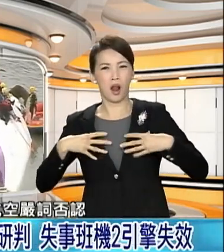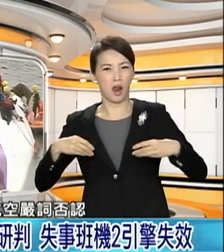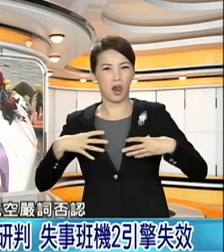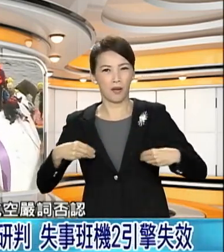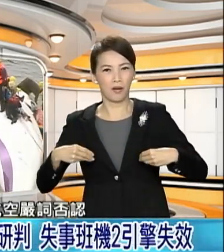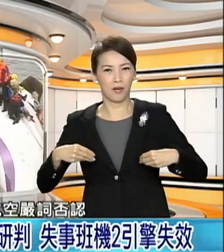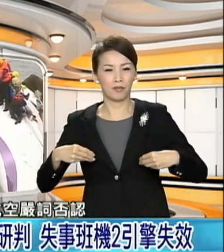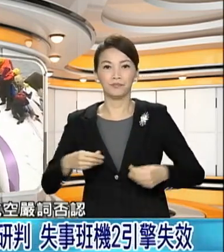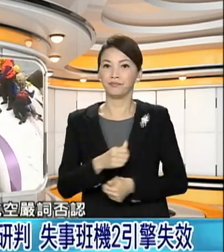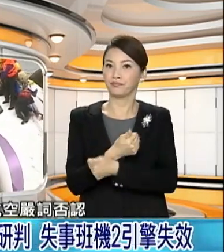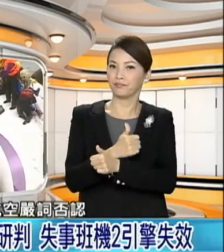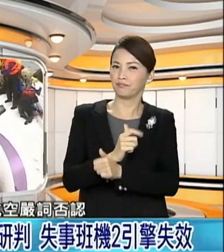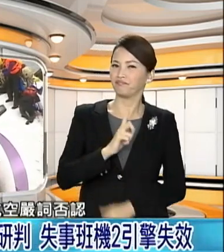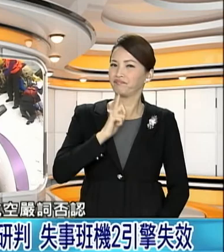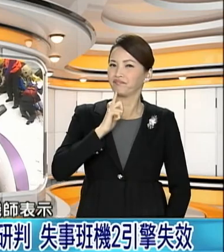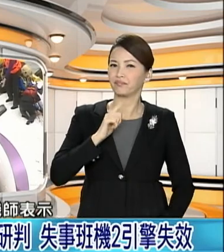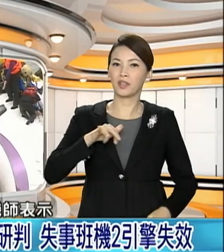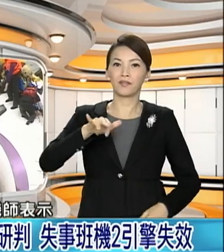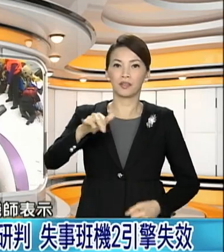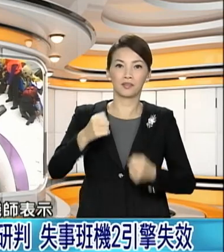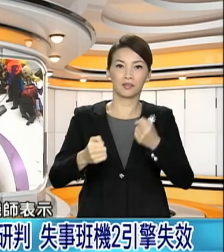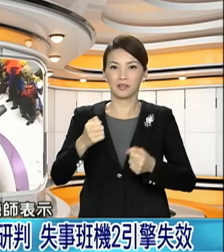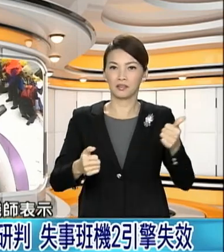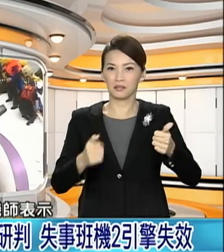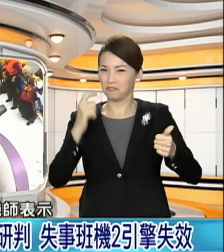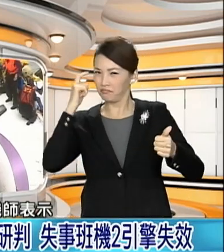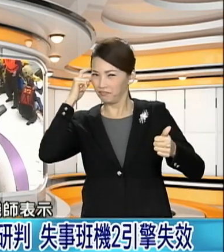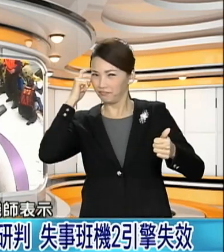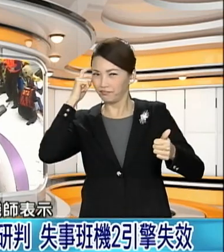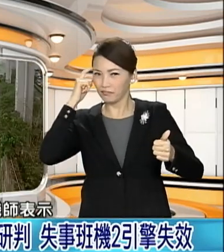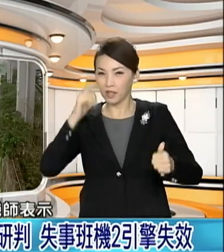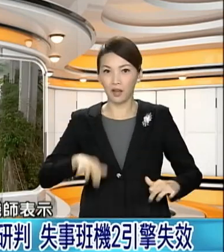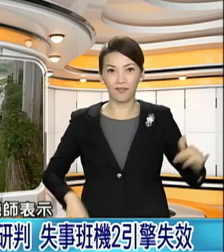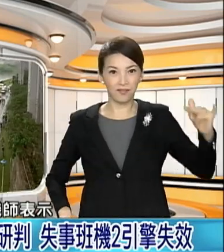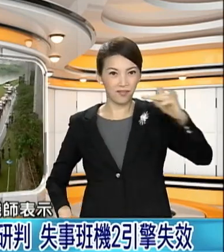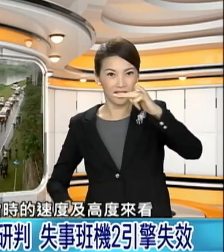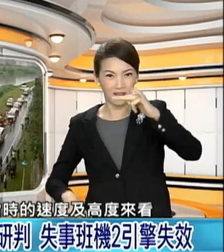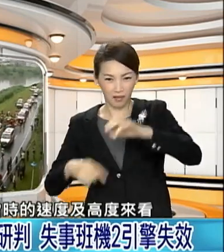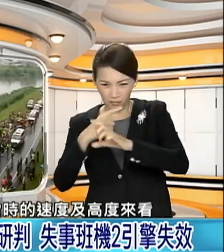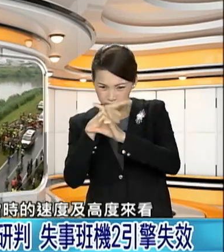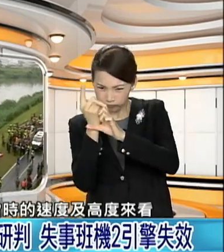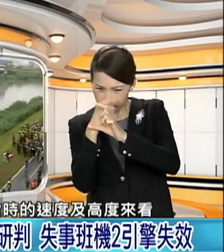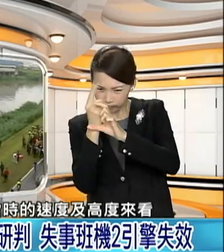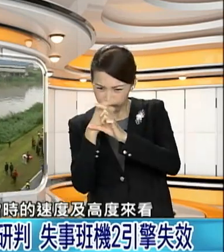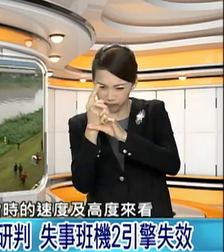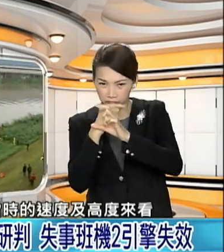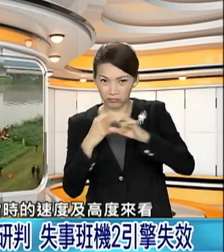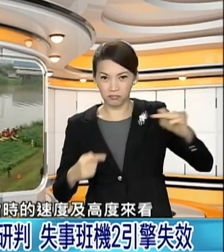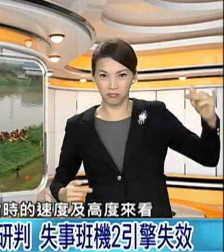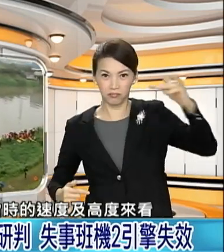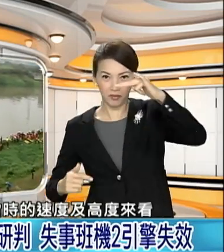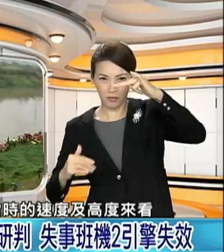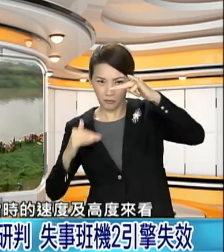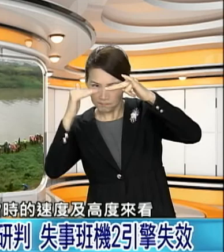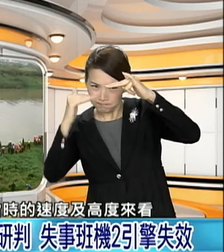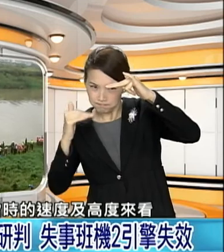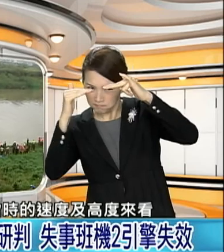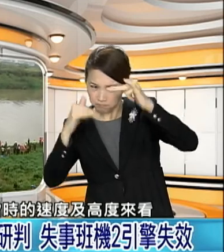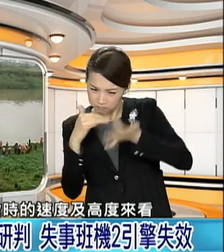是严辞否认。不过，资深机师表示，从飞机坠落当时的速度以及高